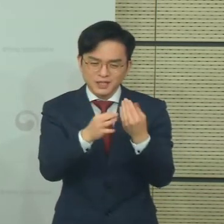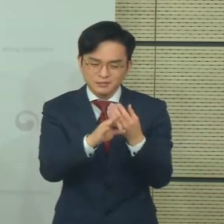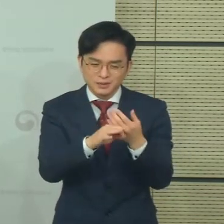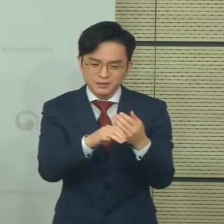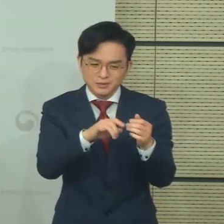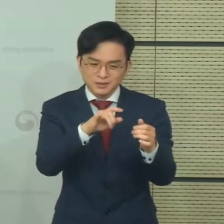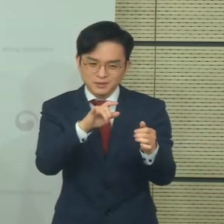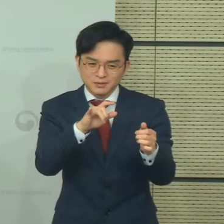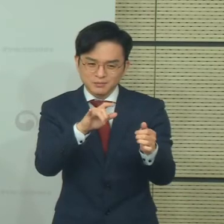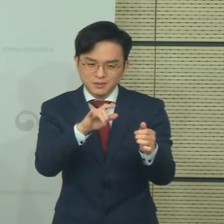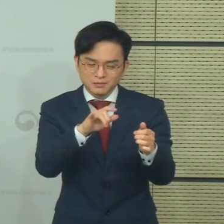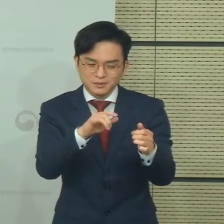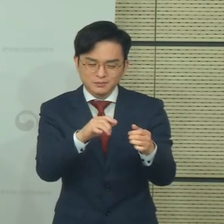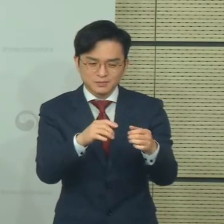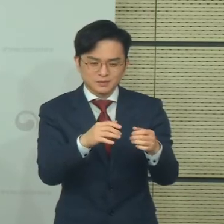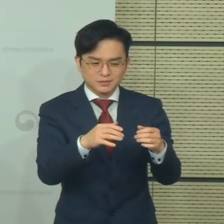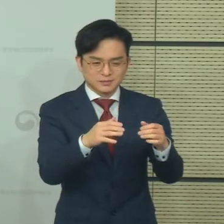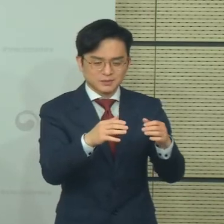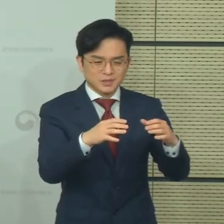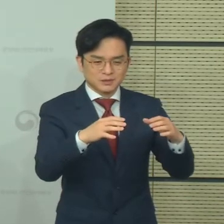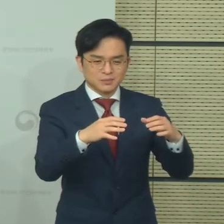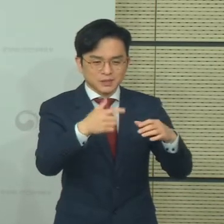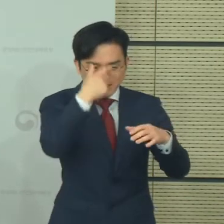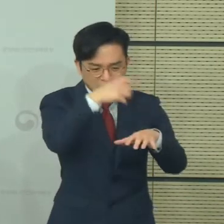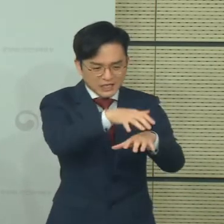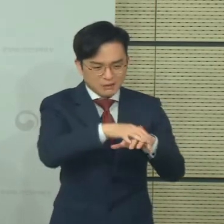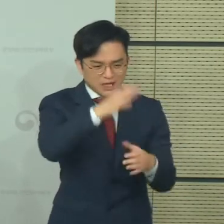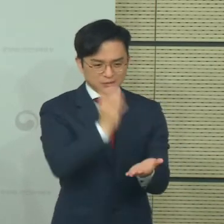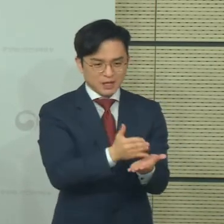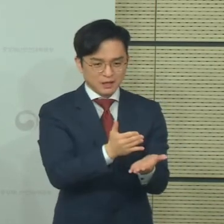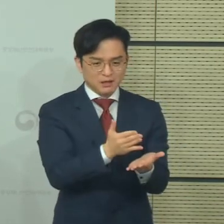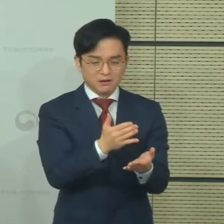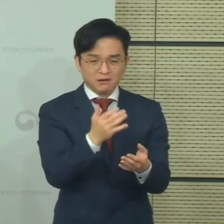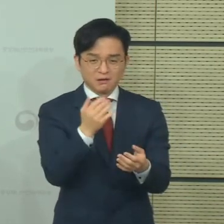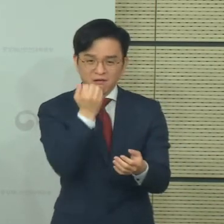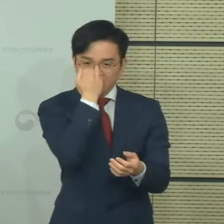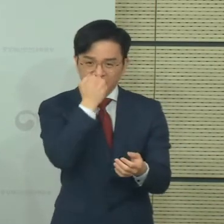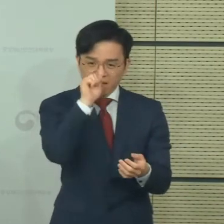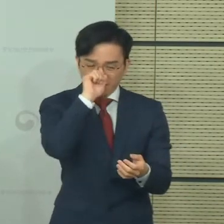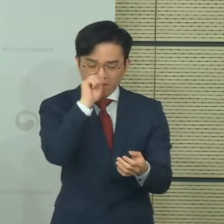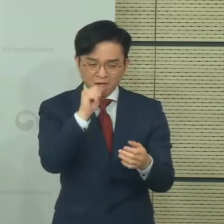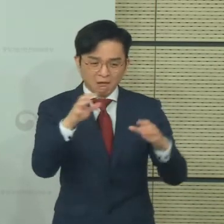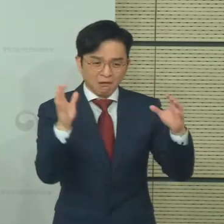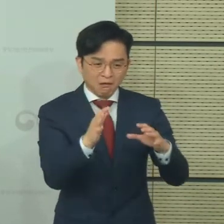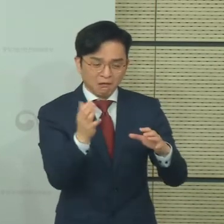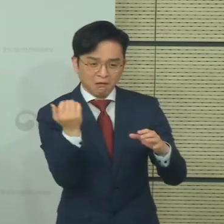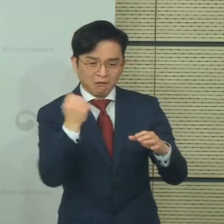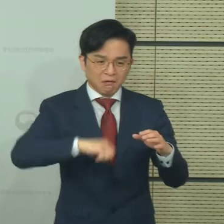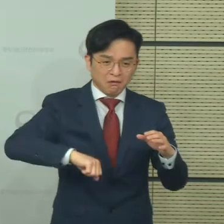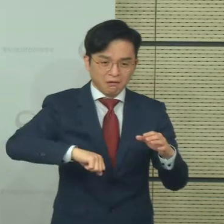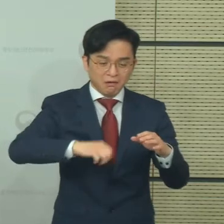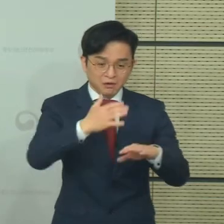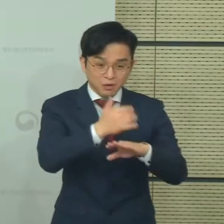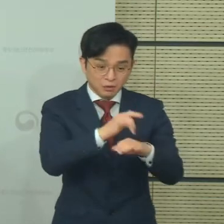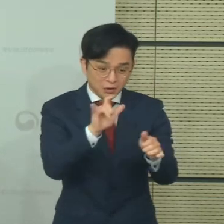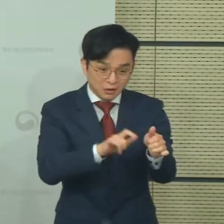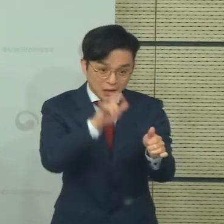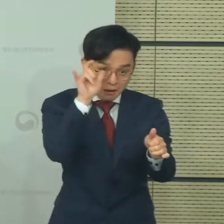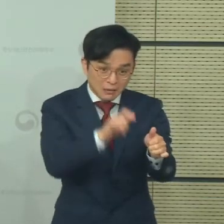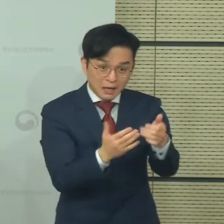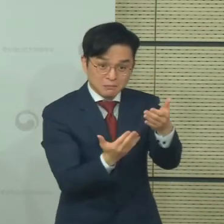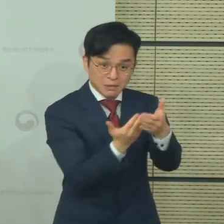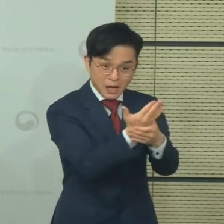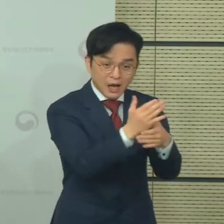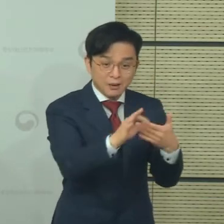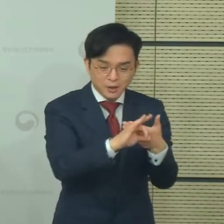치료비, 방역비 등이 포함이 되는지, 치료비의 경우 현재 완치자가 다수 나오면서 대략적인 치료비가 파악된